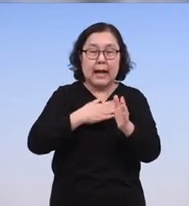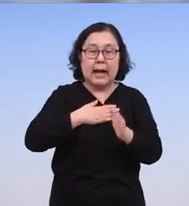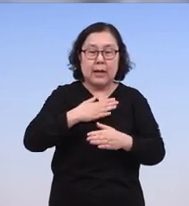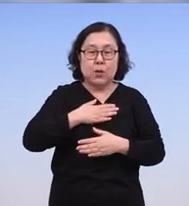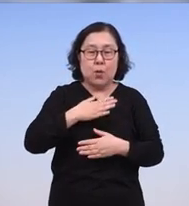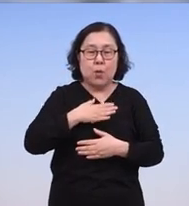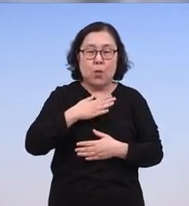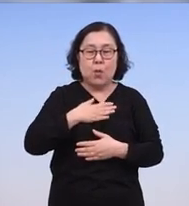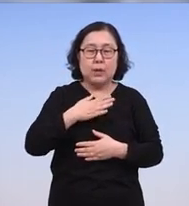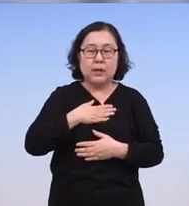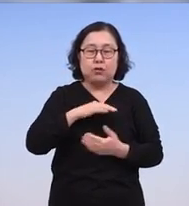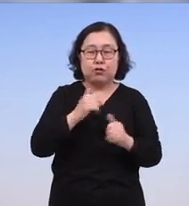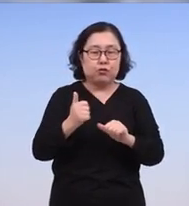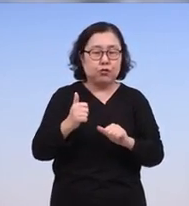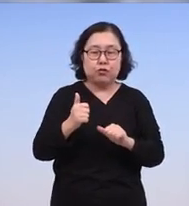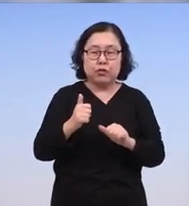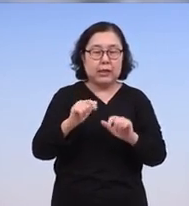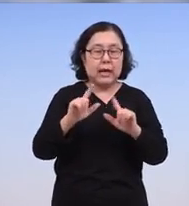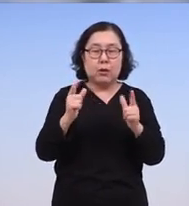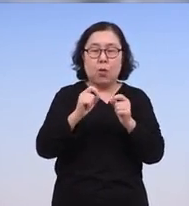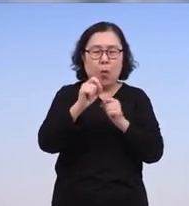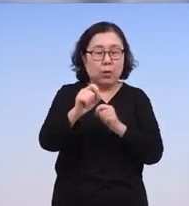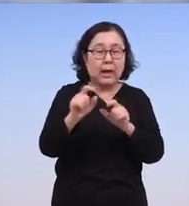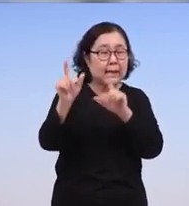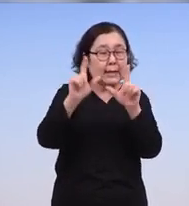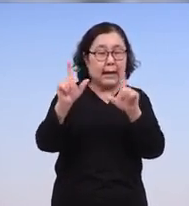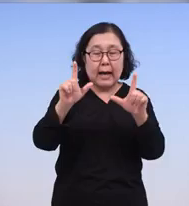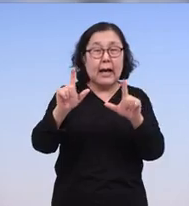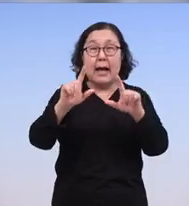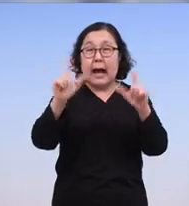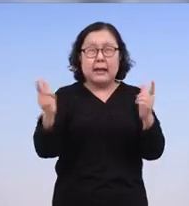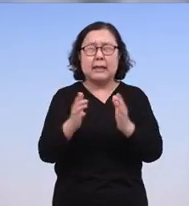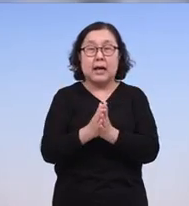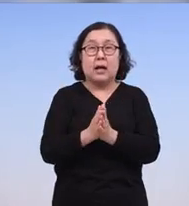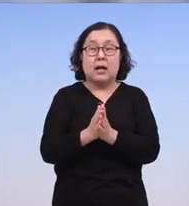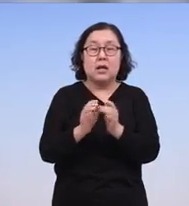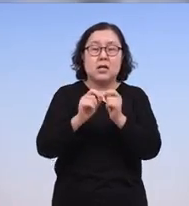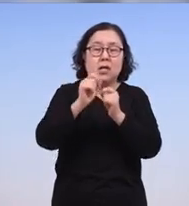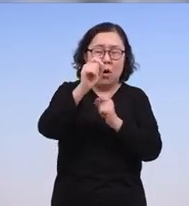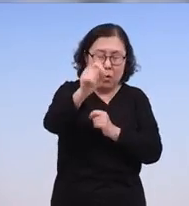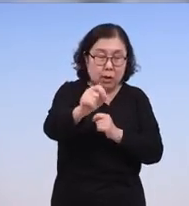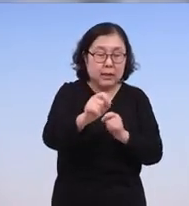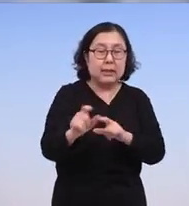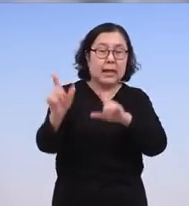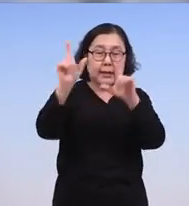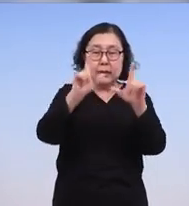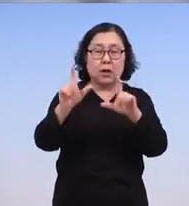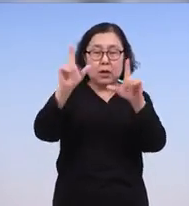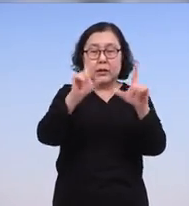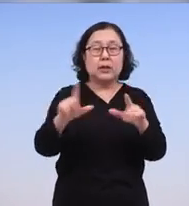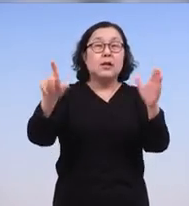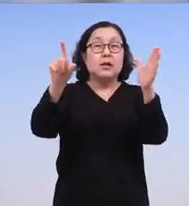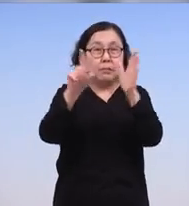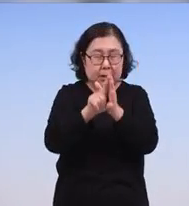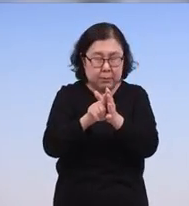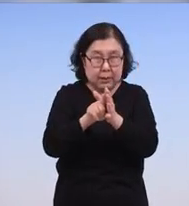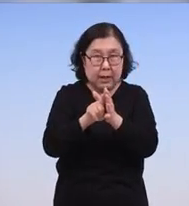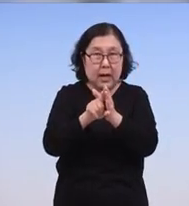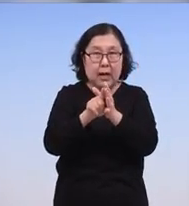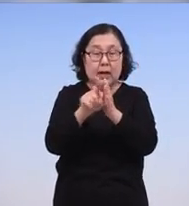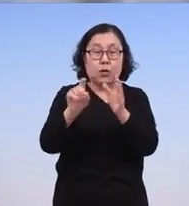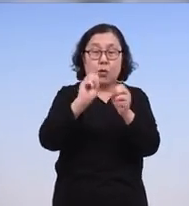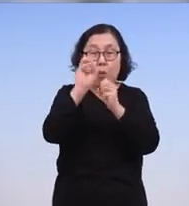나도 이제 불로축 구했어, 이 고백이 아니에요. 영원히 사는 것이 믿사옵나이다. 이 고백 안에는